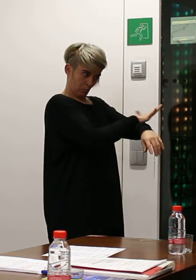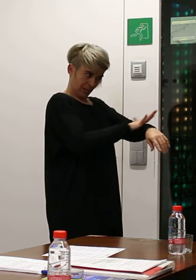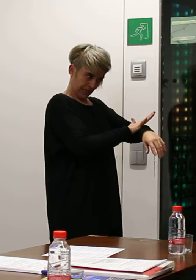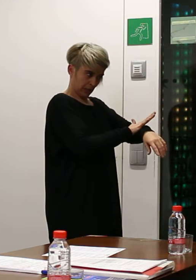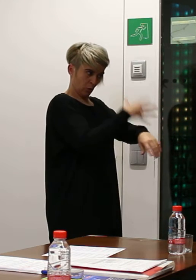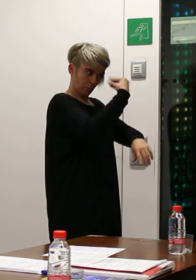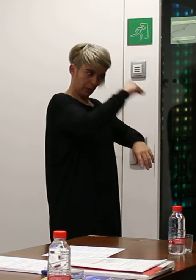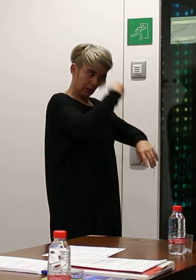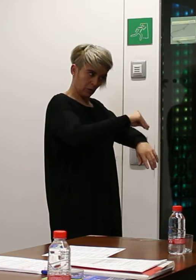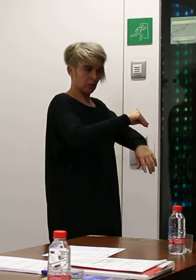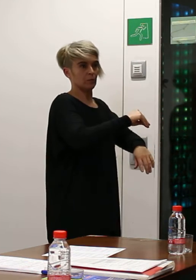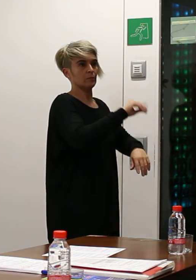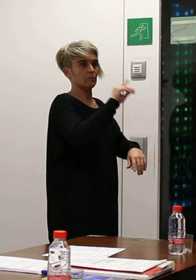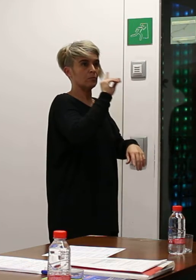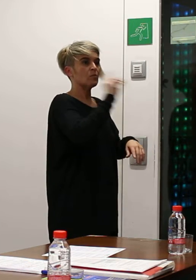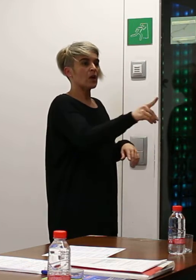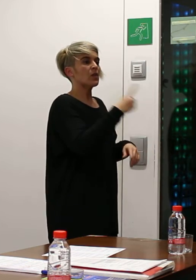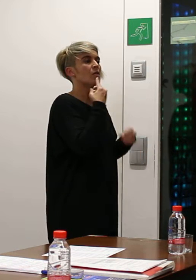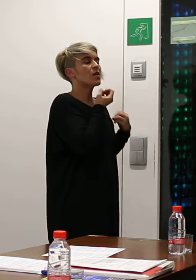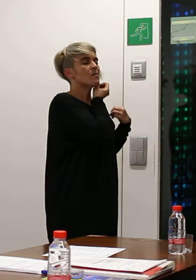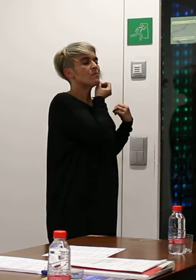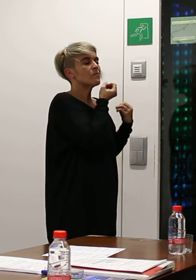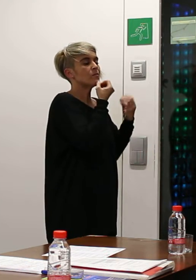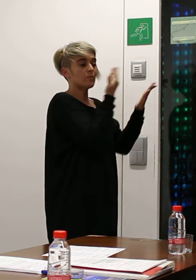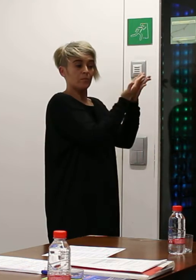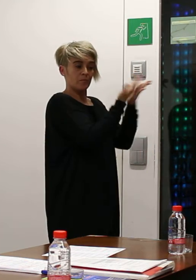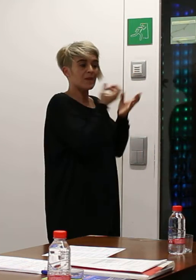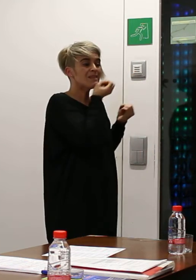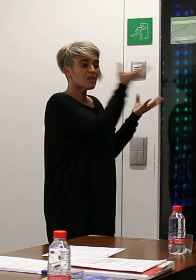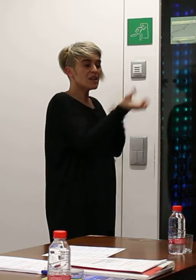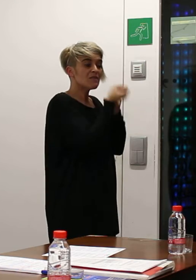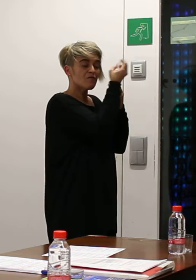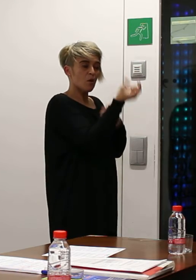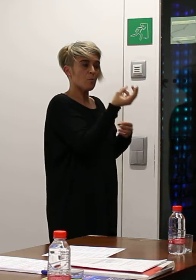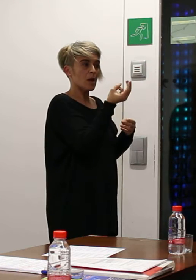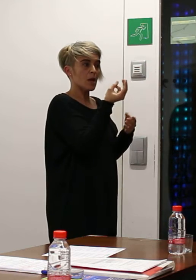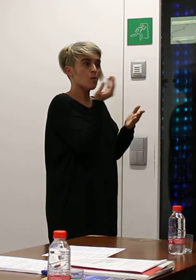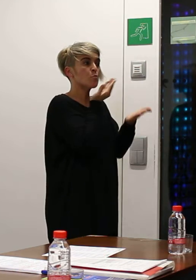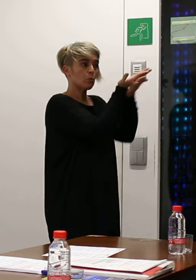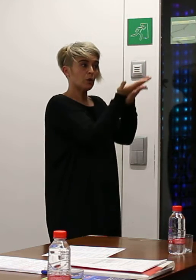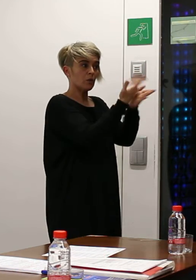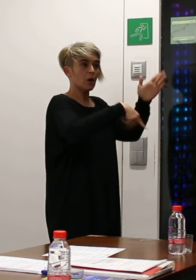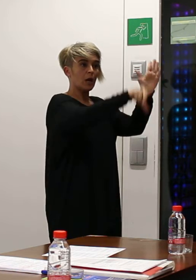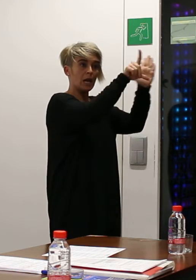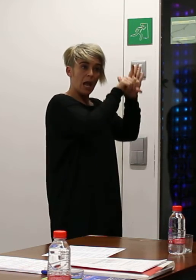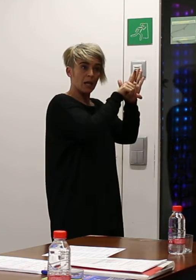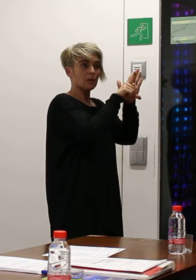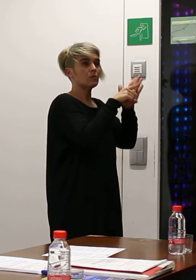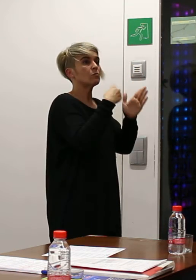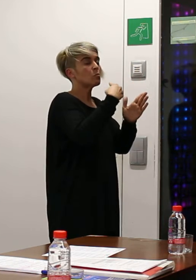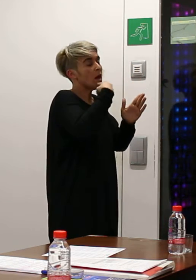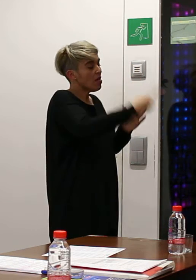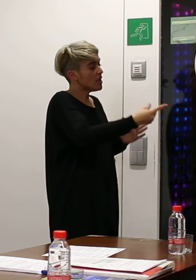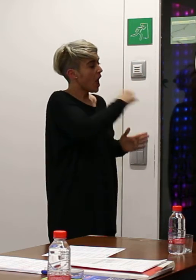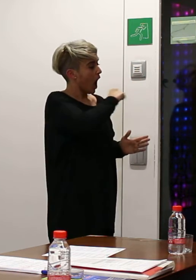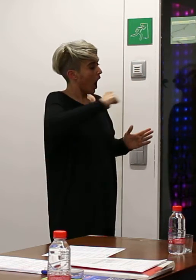Gobierno, de acuerdo con el criterio de un informe que tenemos aquí, la aprobación de esta proposición de ley, la de el que se pudiese tener el